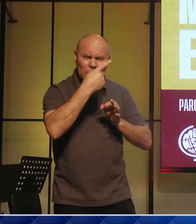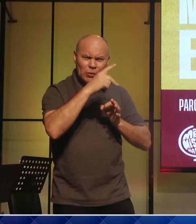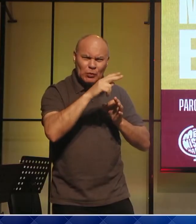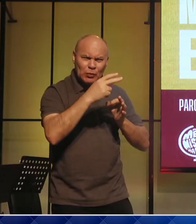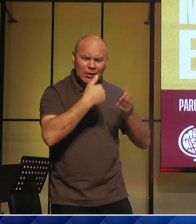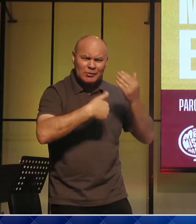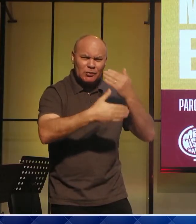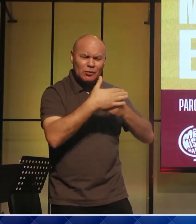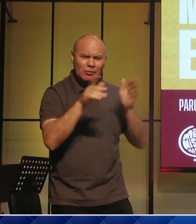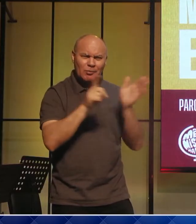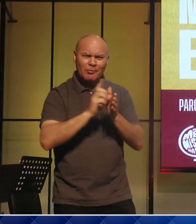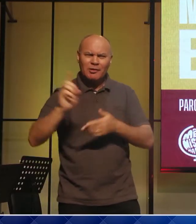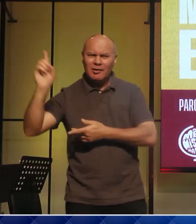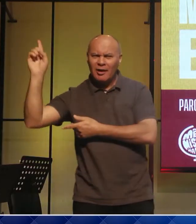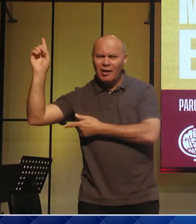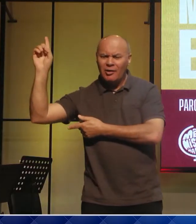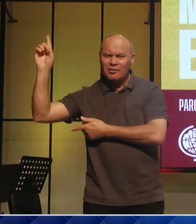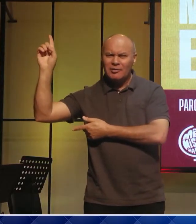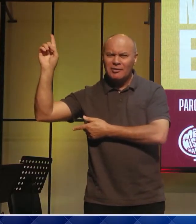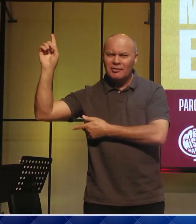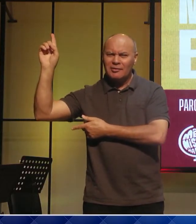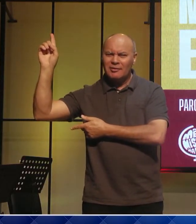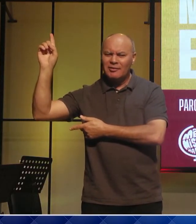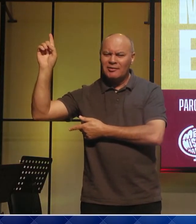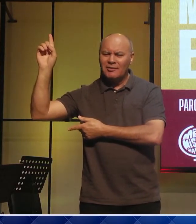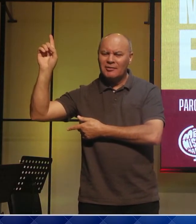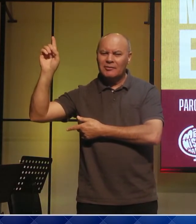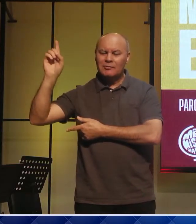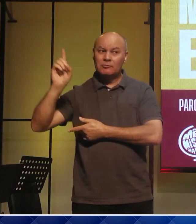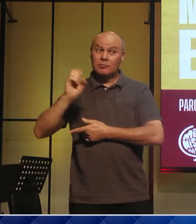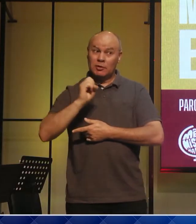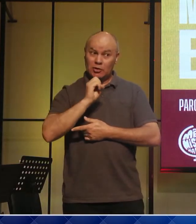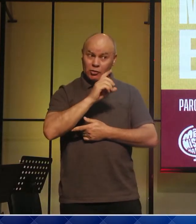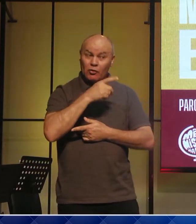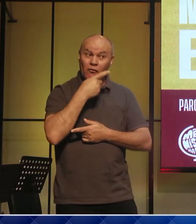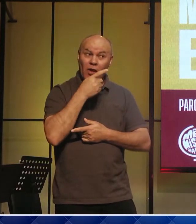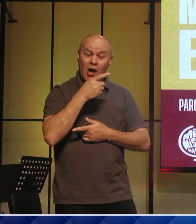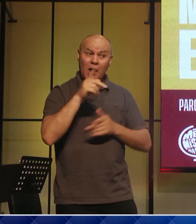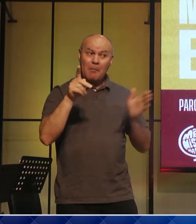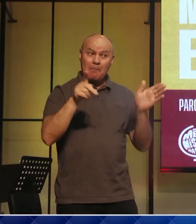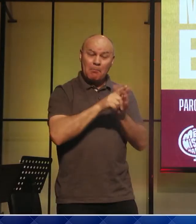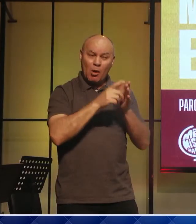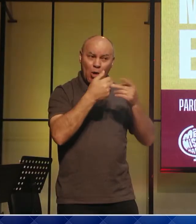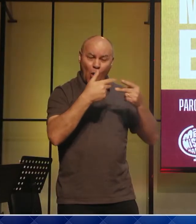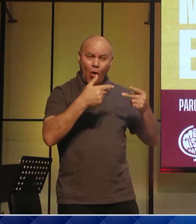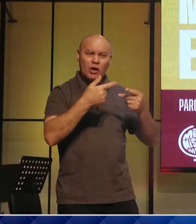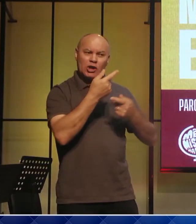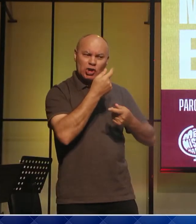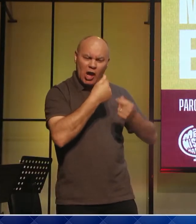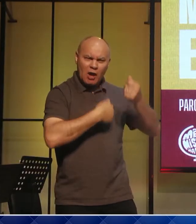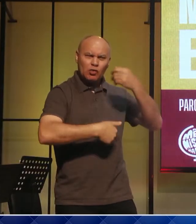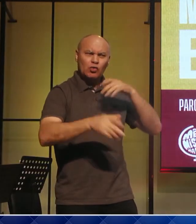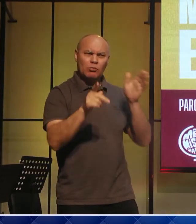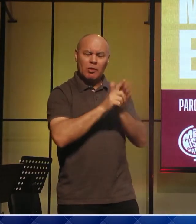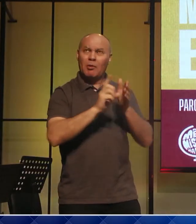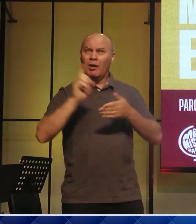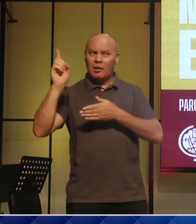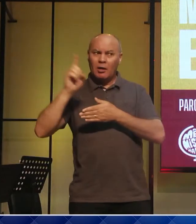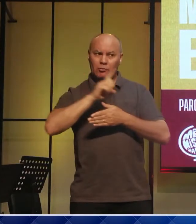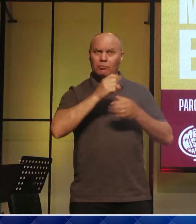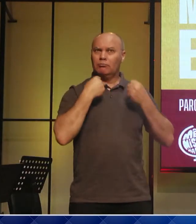Se ele é de Deus, ele é de todo mundo. Ele tem que estar à disposição do reino 24 horas por dia, 7 dias por